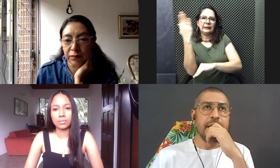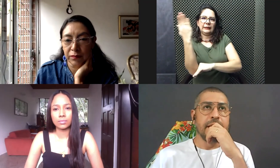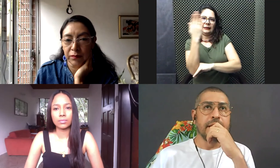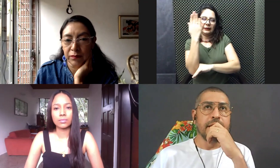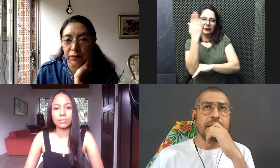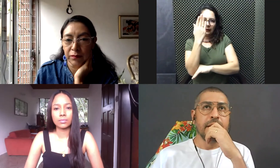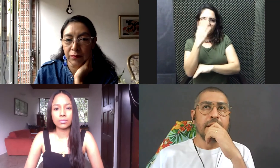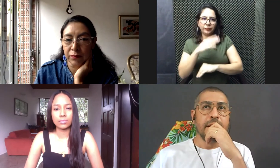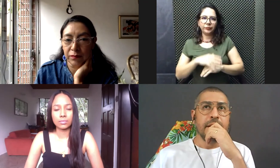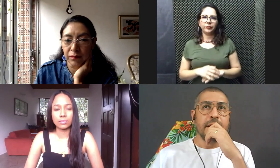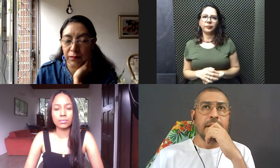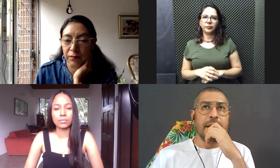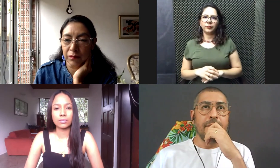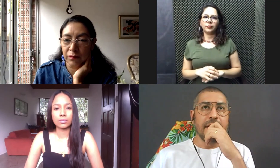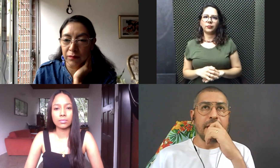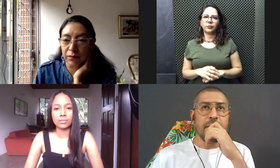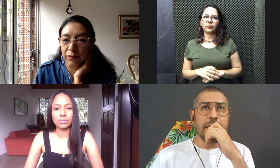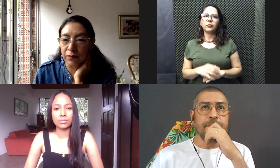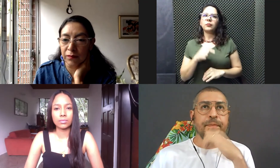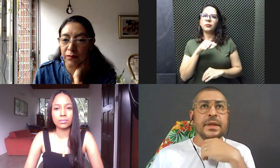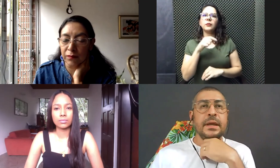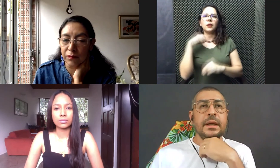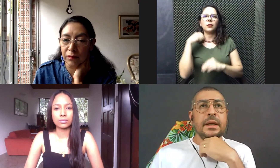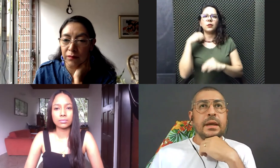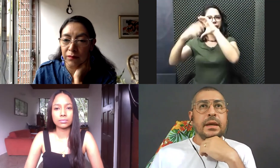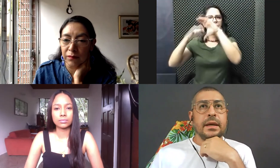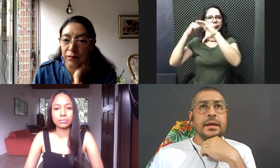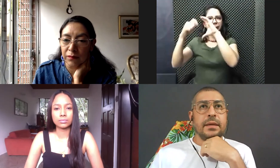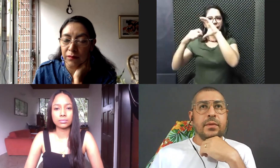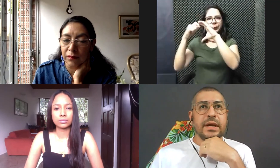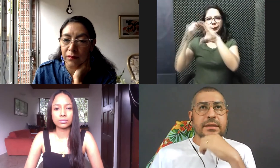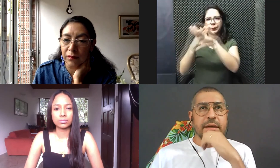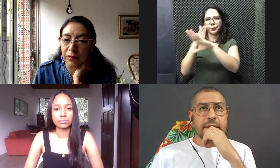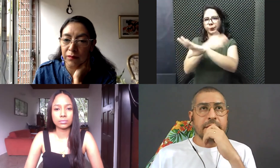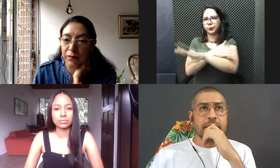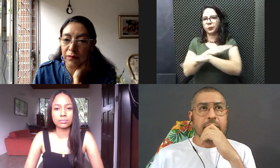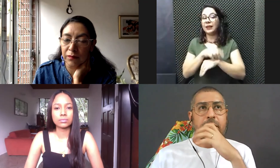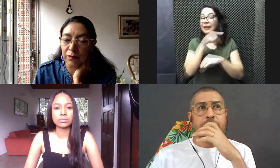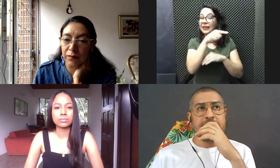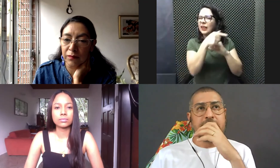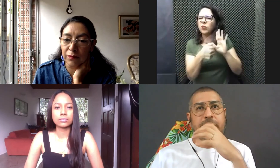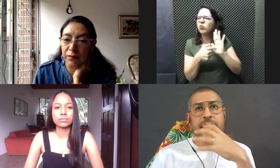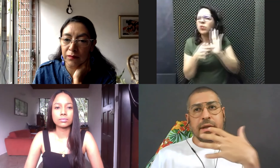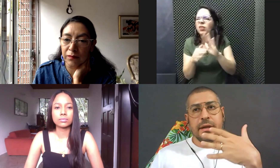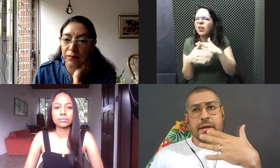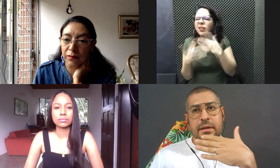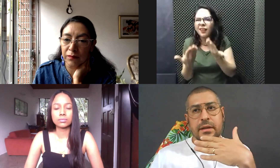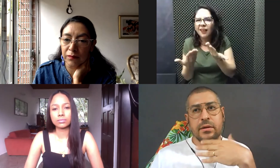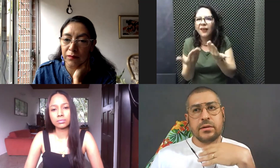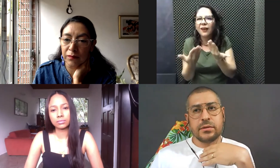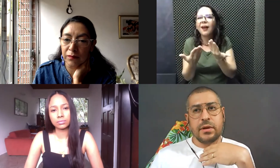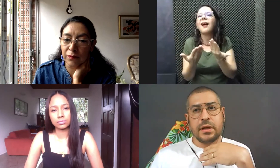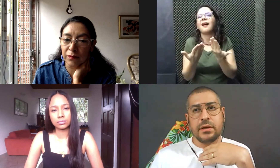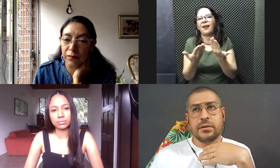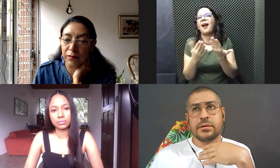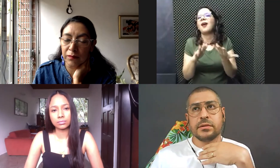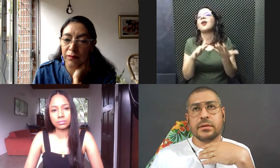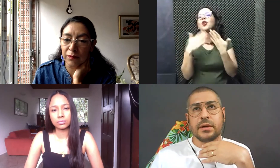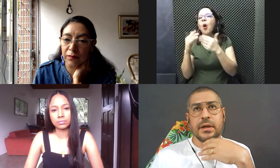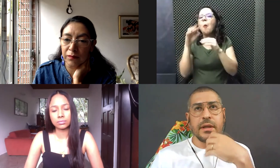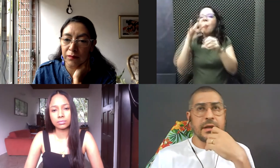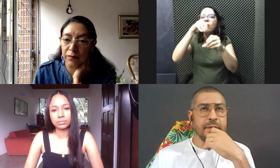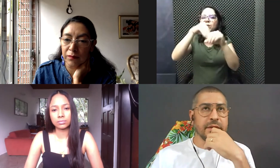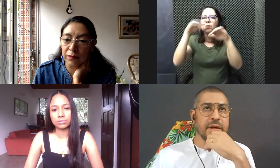de la, de la película, y muestra cómo precisamente dentro de los